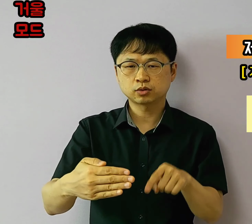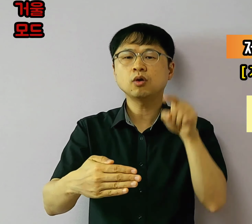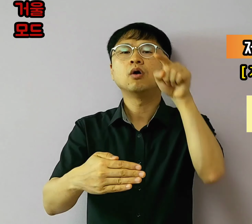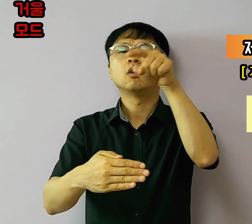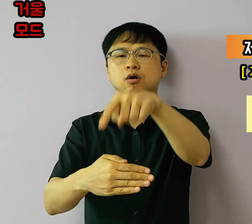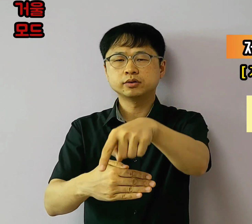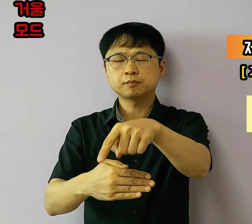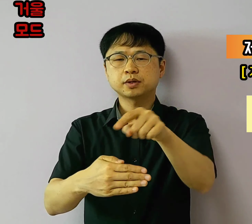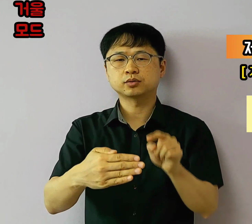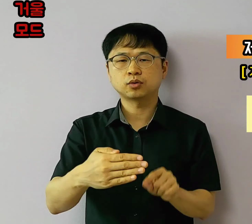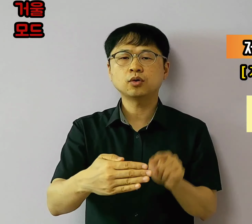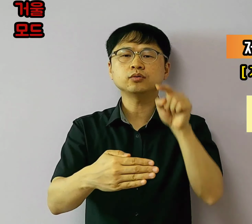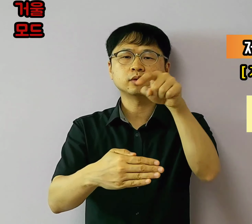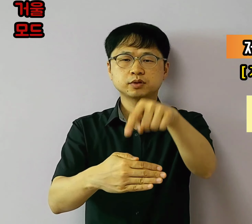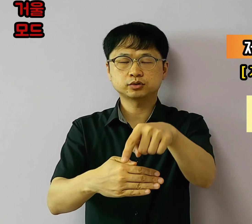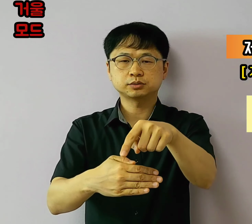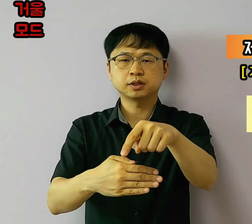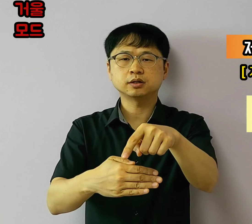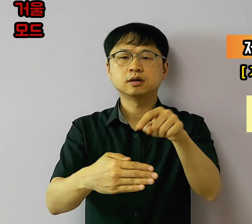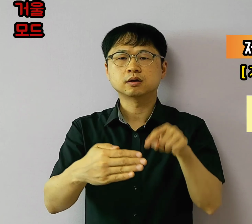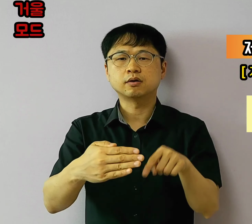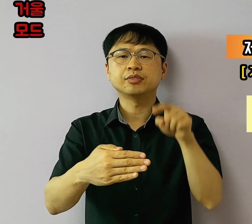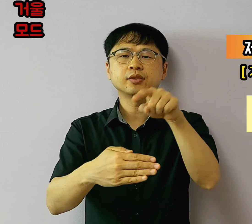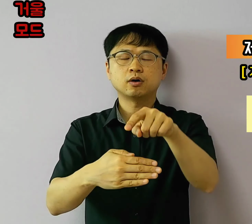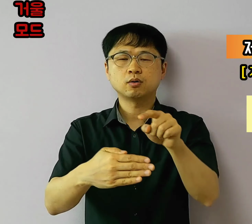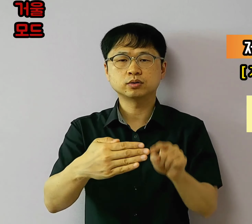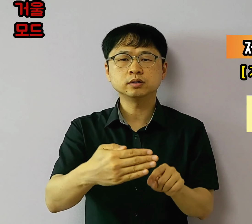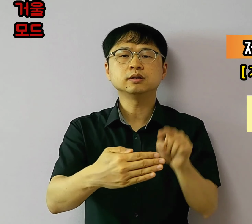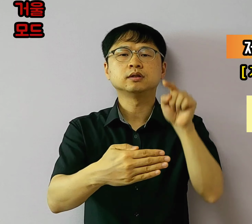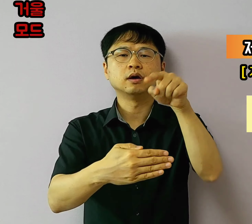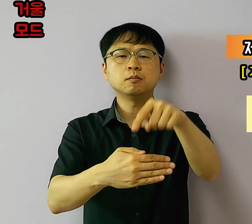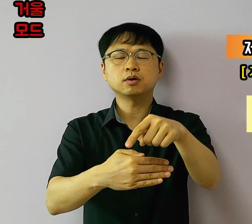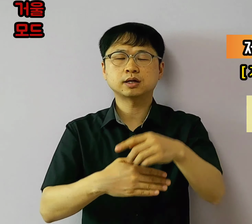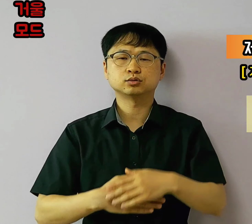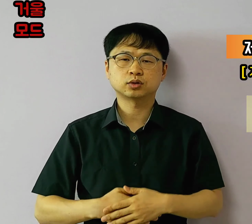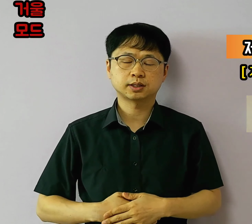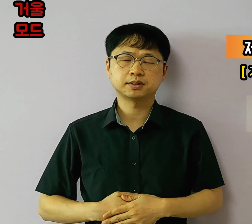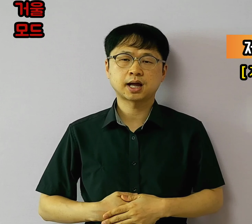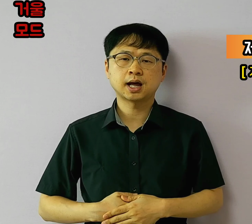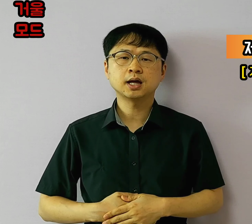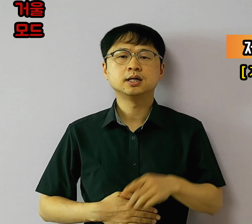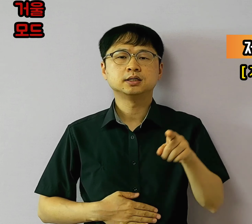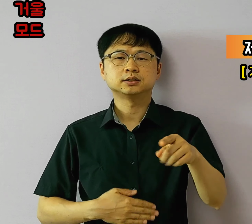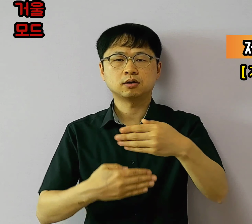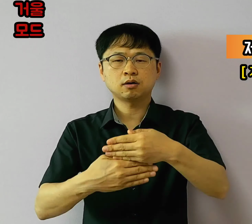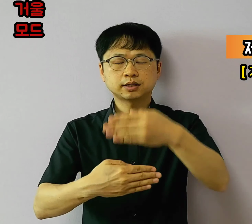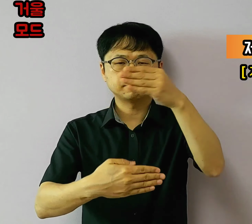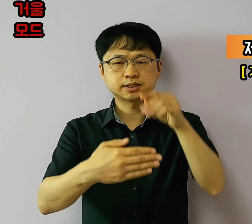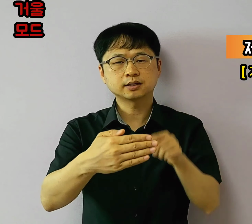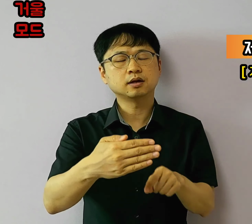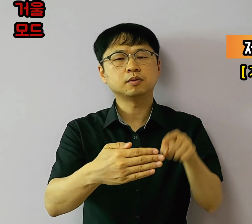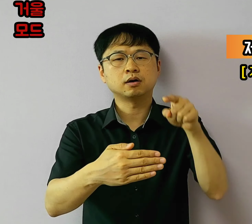검지로 건너편으로 넘겨주시면 건너 혹은 넘어라는 소가 됩니다. 저 담장